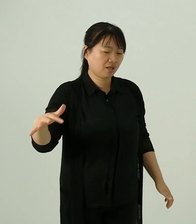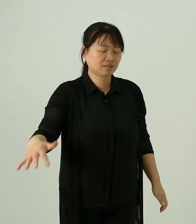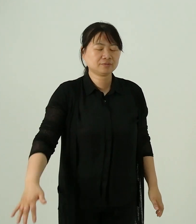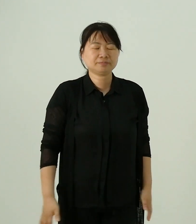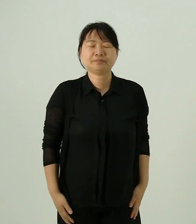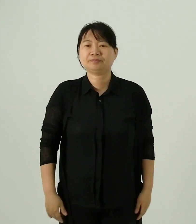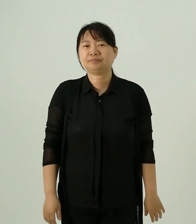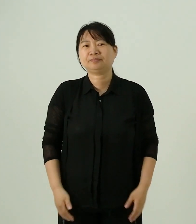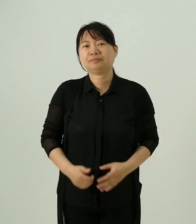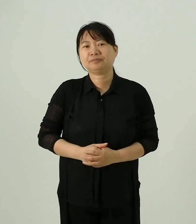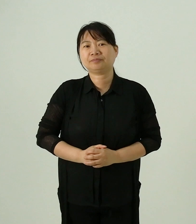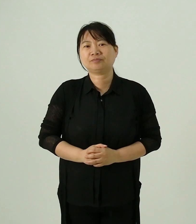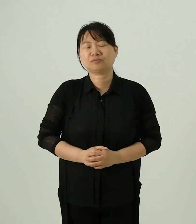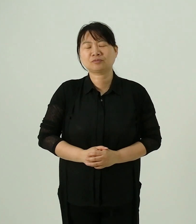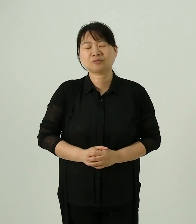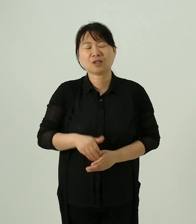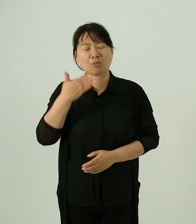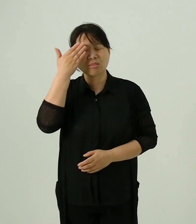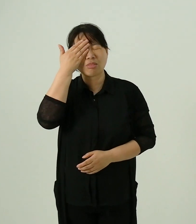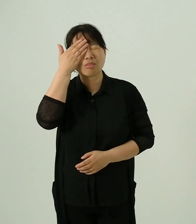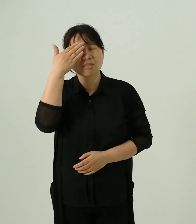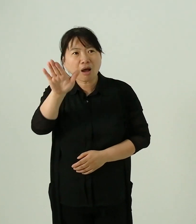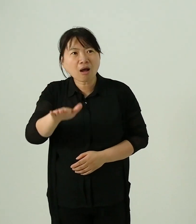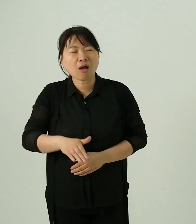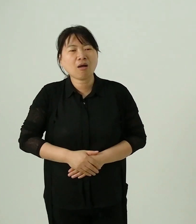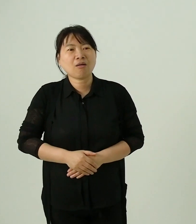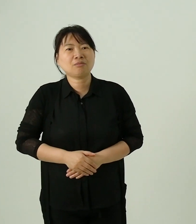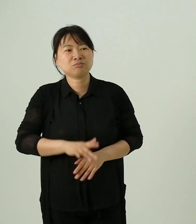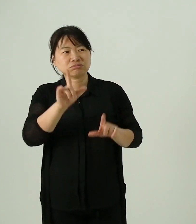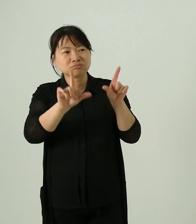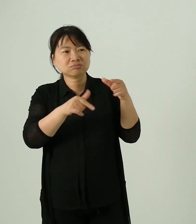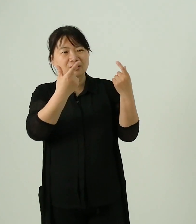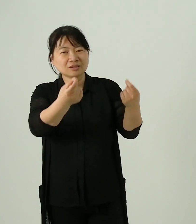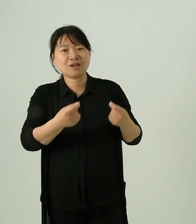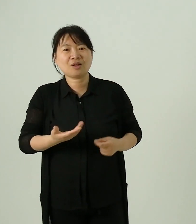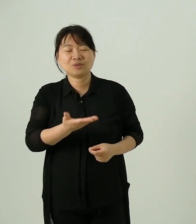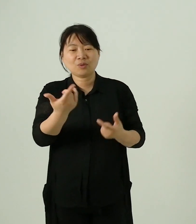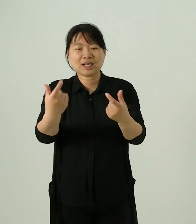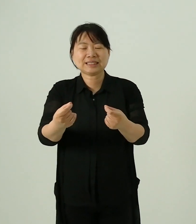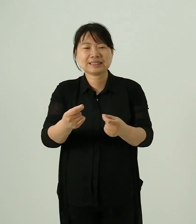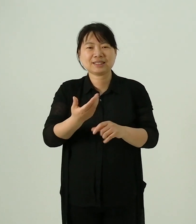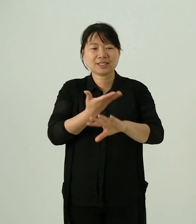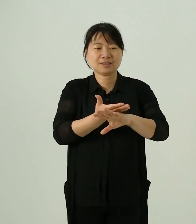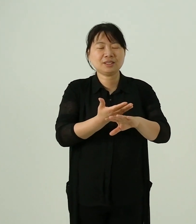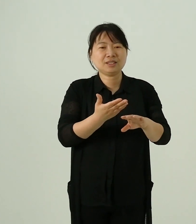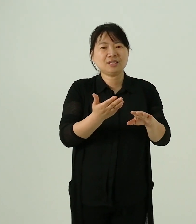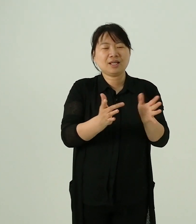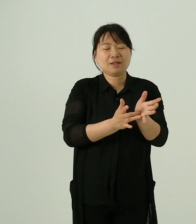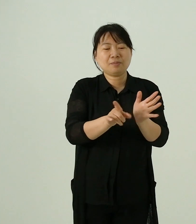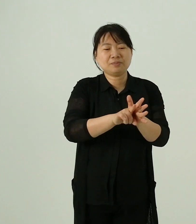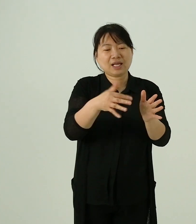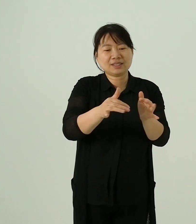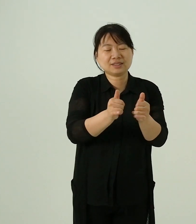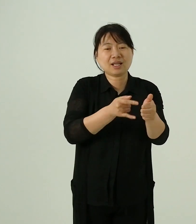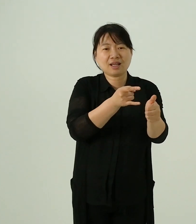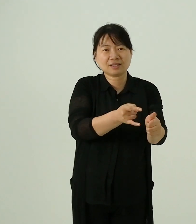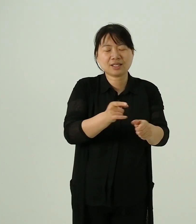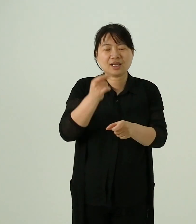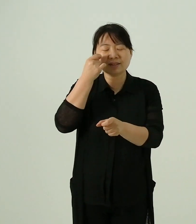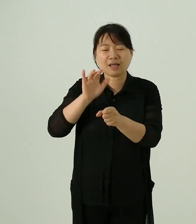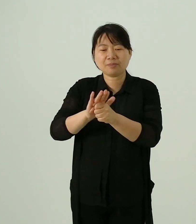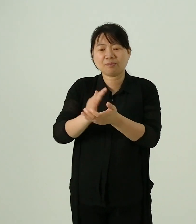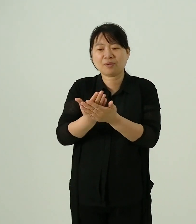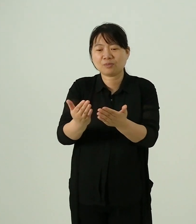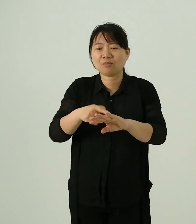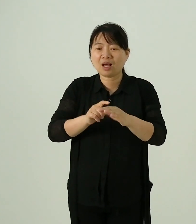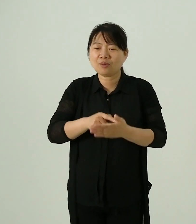받지 않았다. 그러니까 나는 너 같은 이방 여인에게 자비를 베풀 마음이 없다처럼